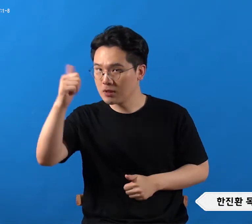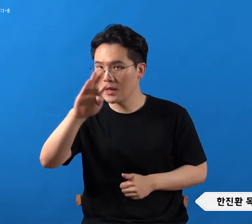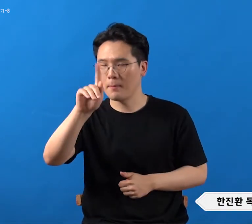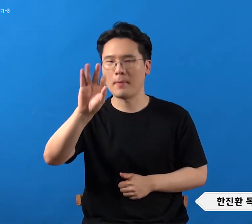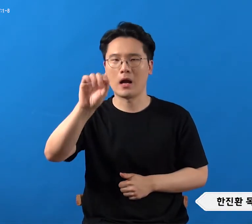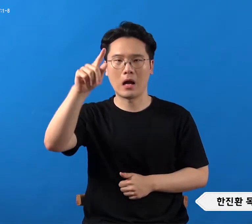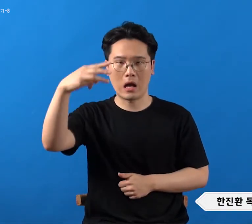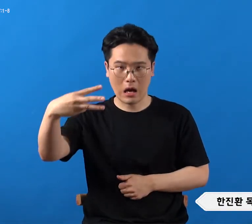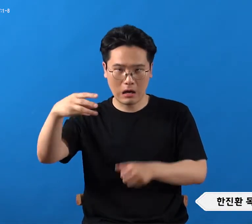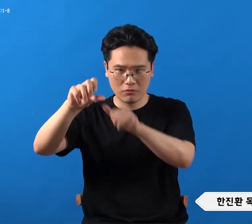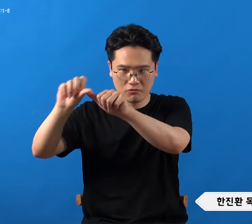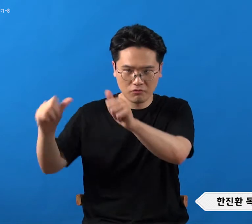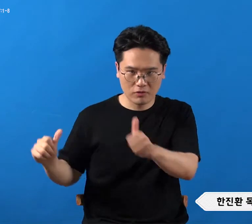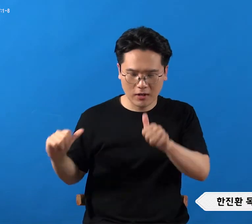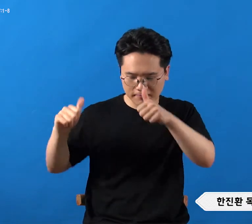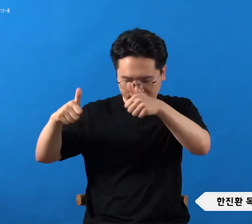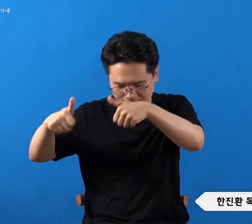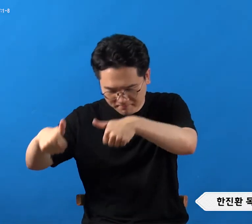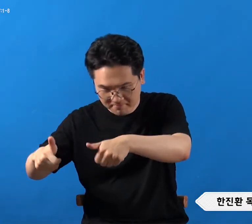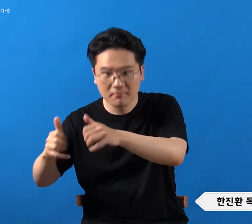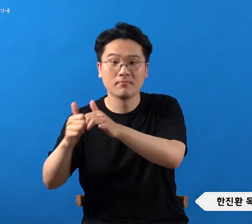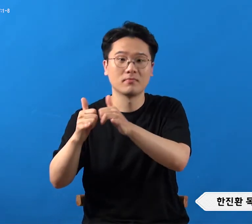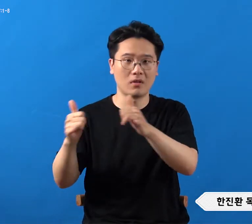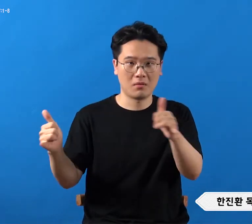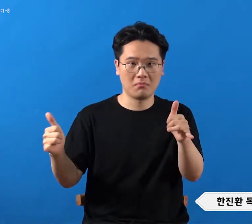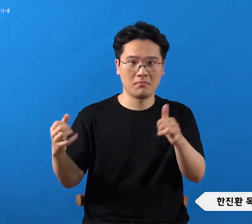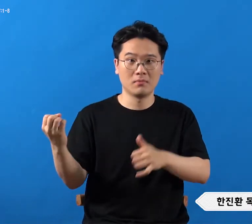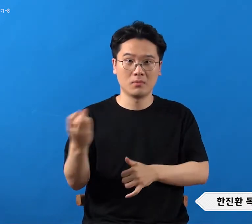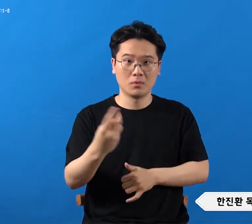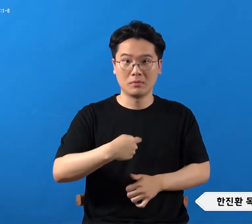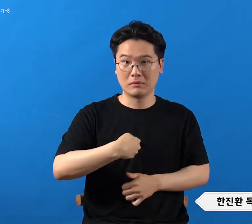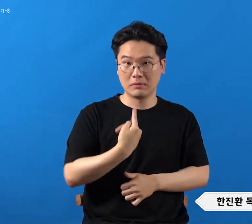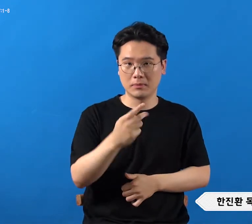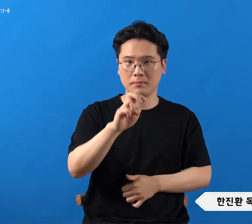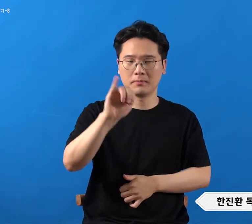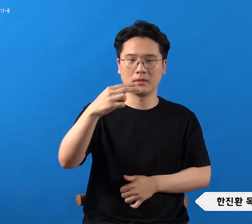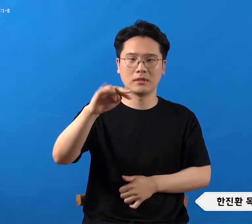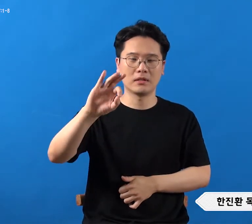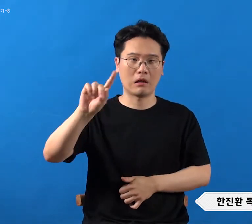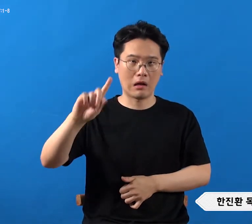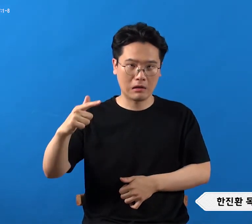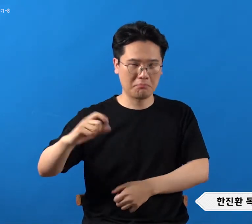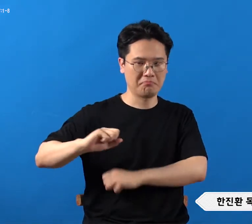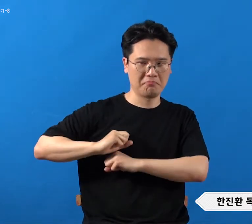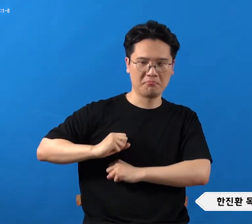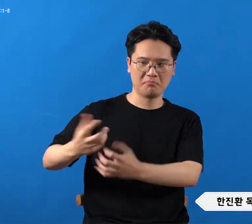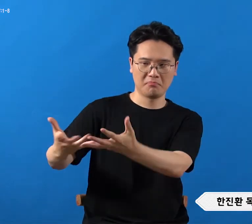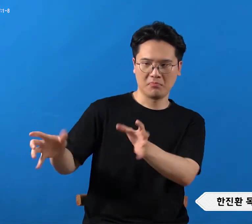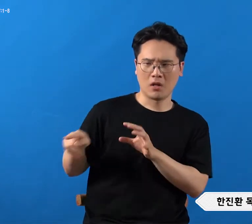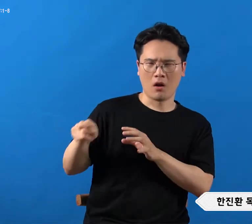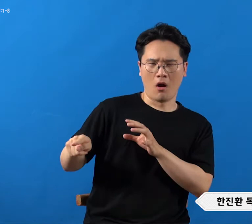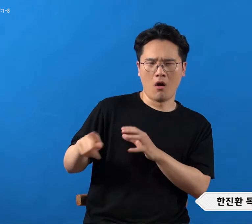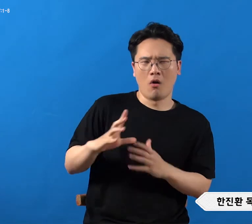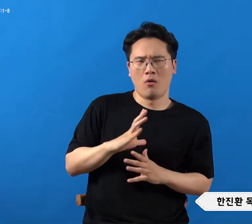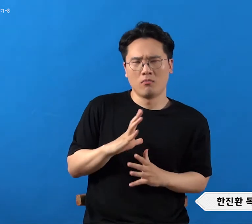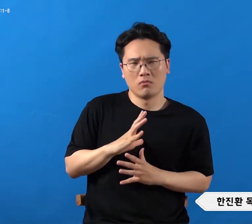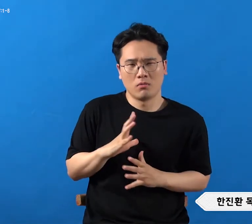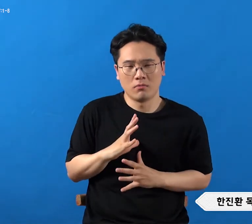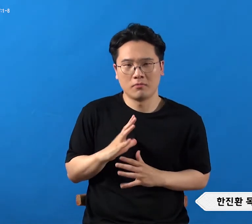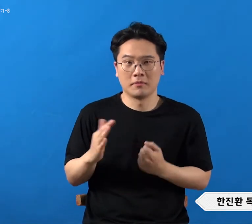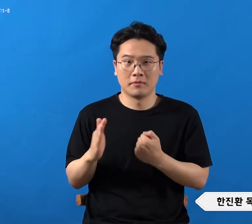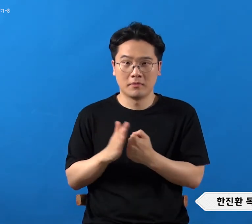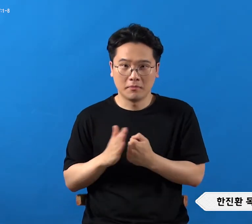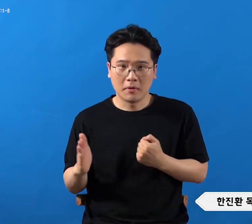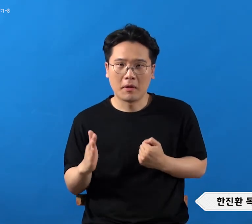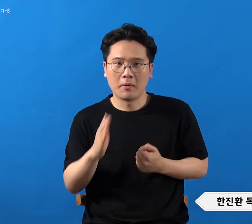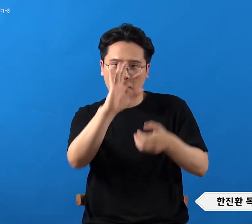섬기는 우상 숭배자지요. 또 자신은 미디안 병사들이 무서워서 이